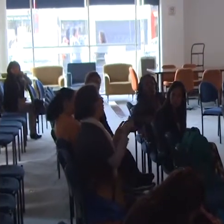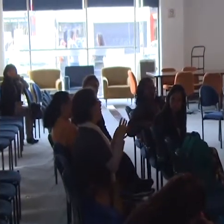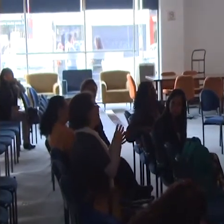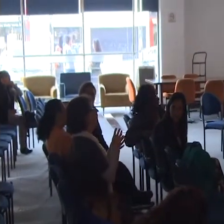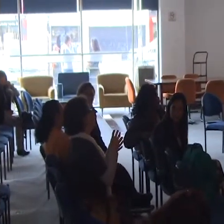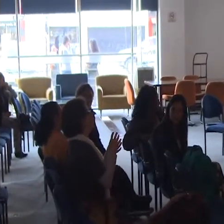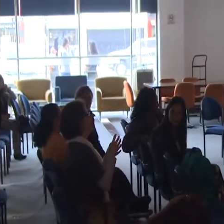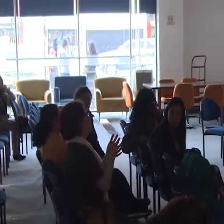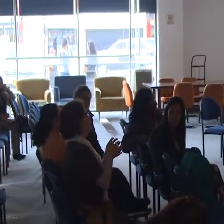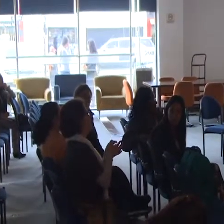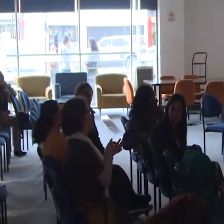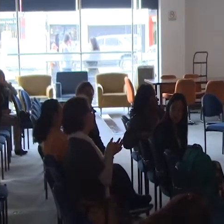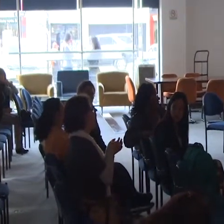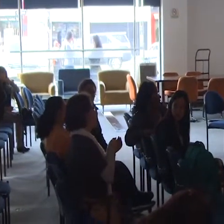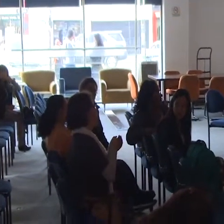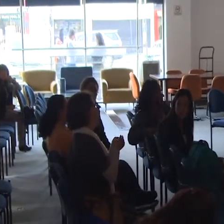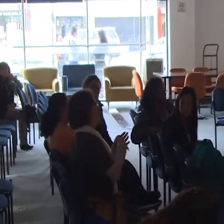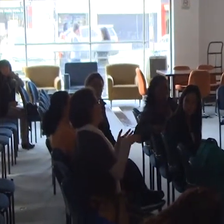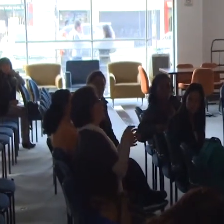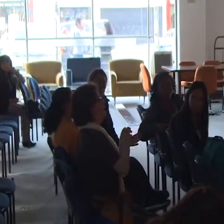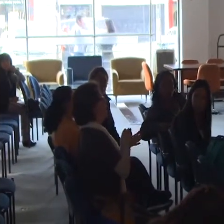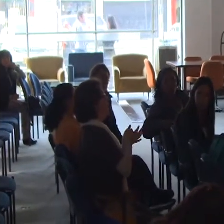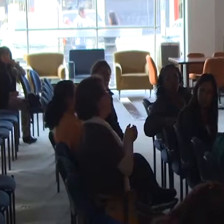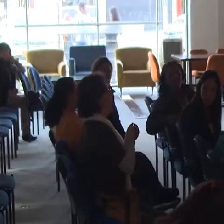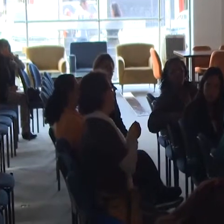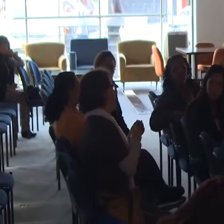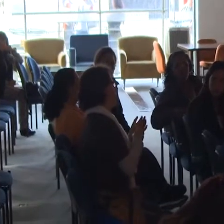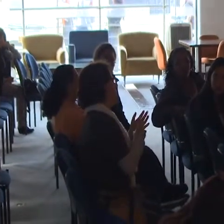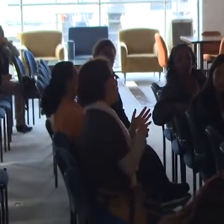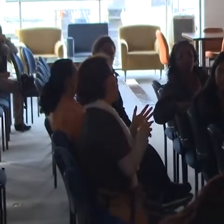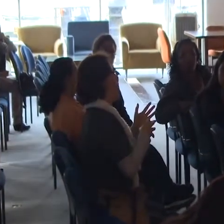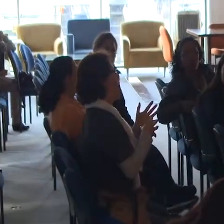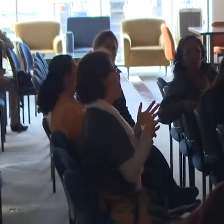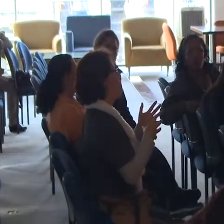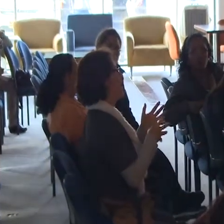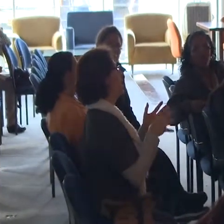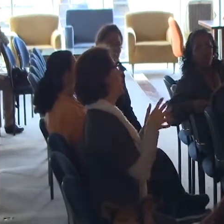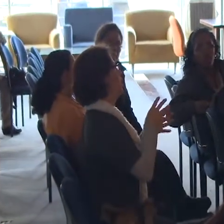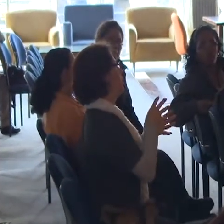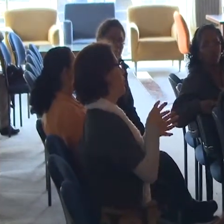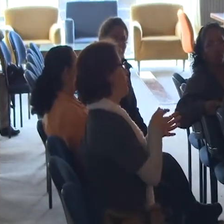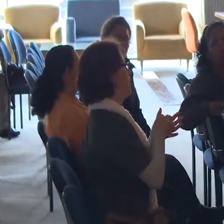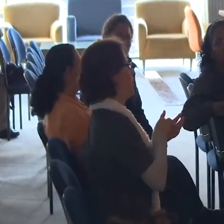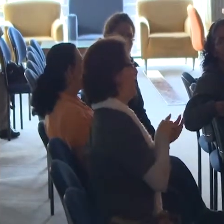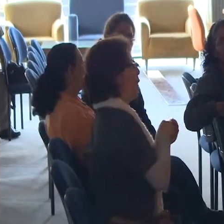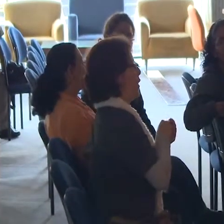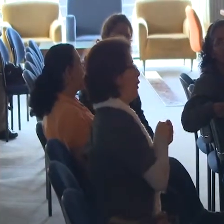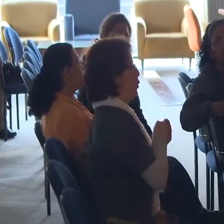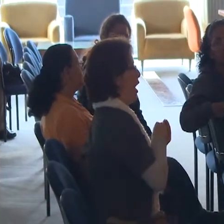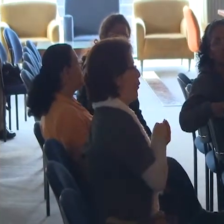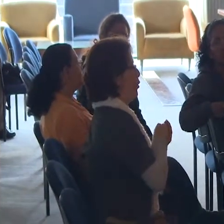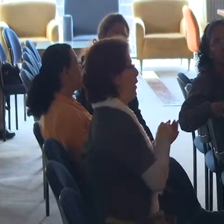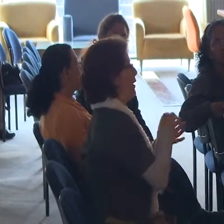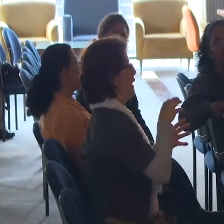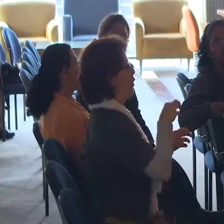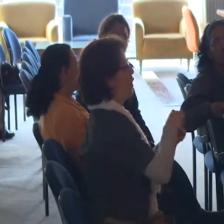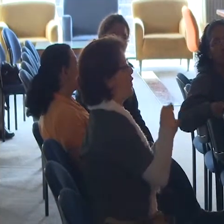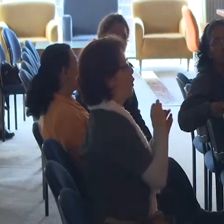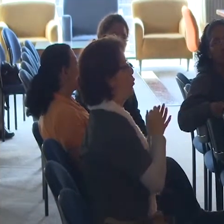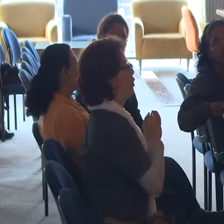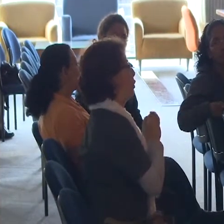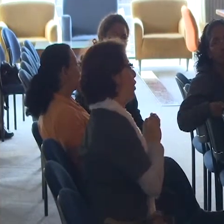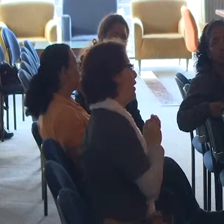hijos. Entonces utilizamos estrategias como vamos a elaborar un cuento, en este momento por ejemplo estamos elaborando un